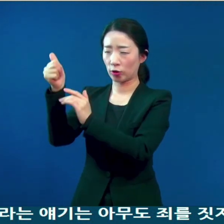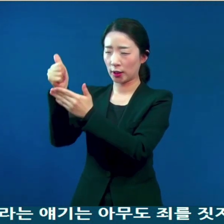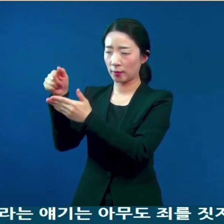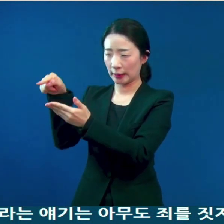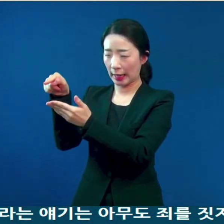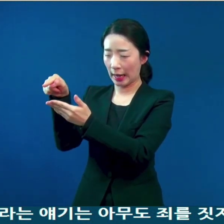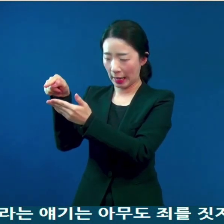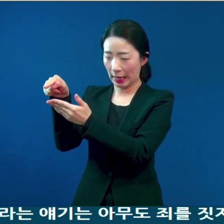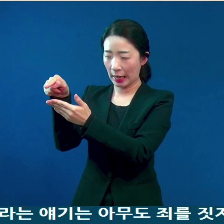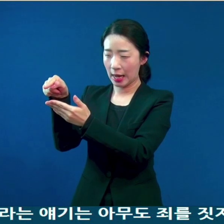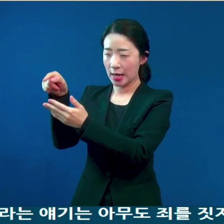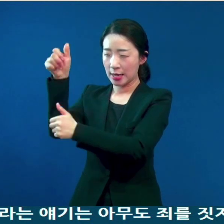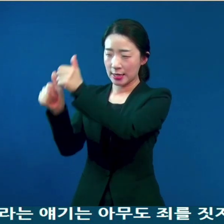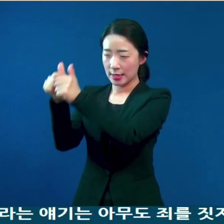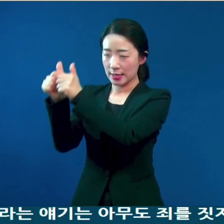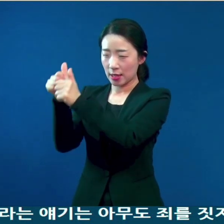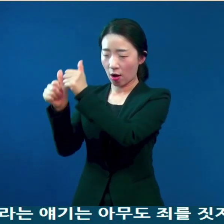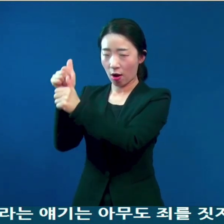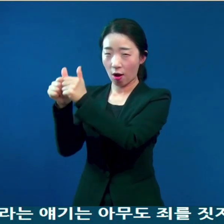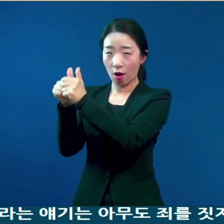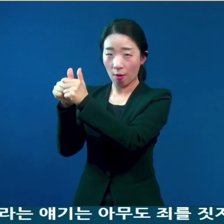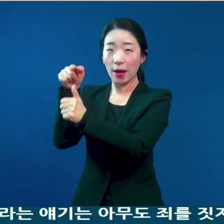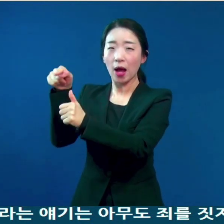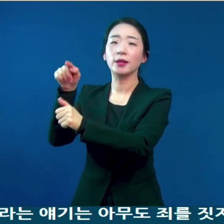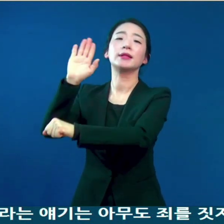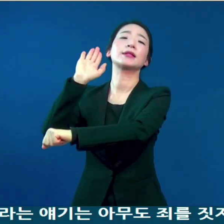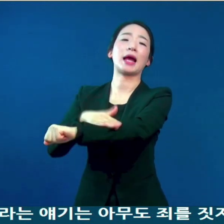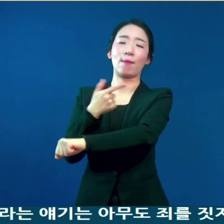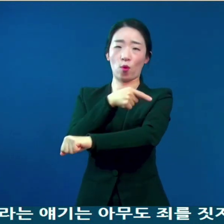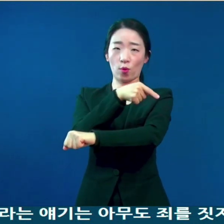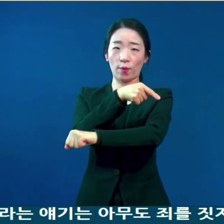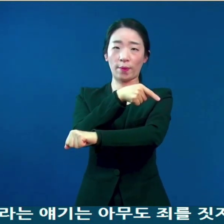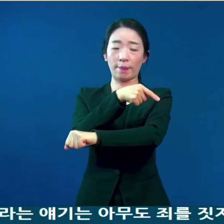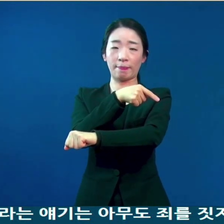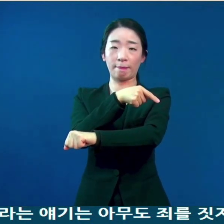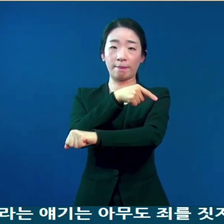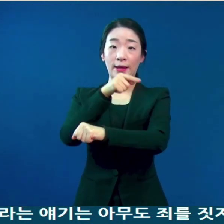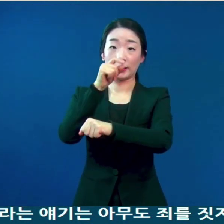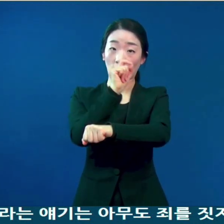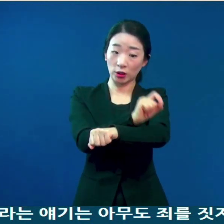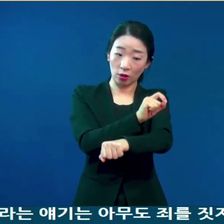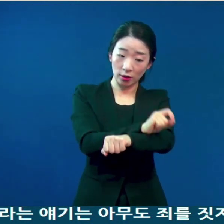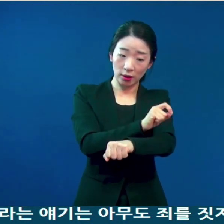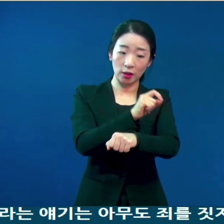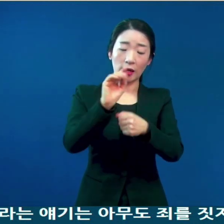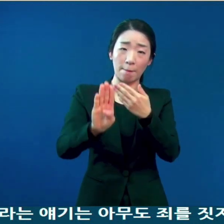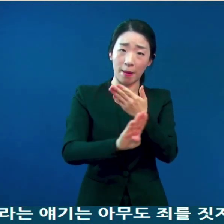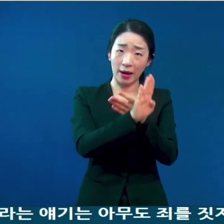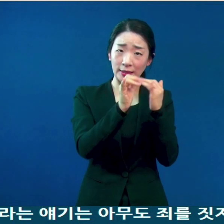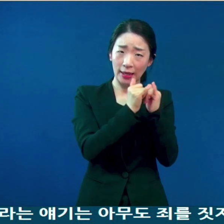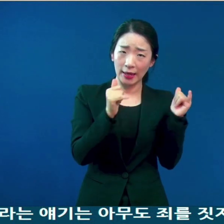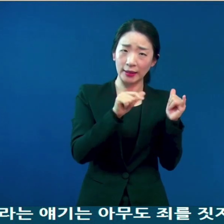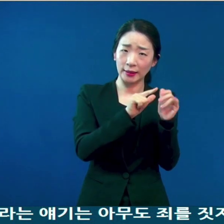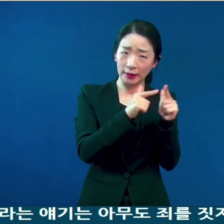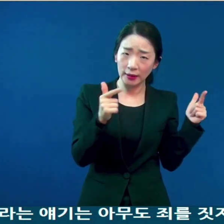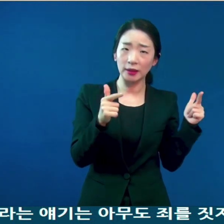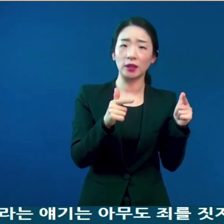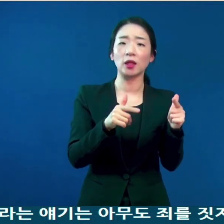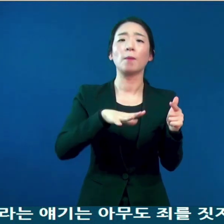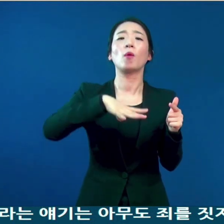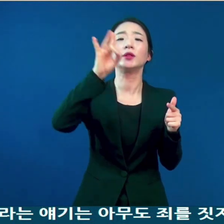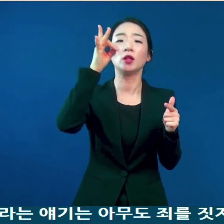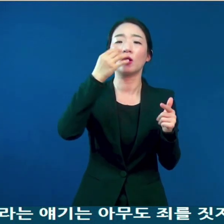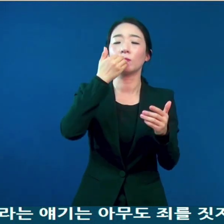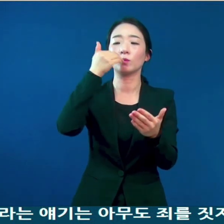빠뜨리려는 계획을 한 잘못은 범했습니다. 그래서 서기관들과 바리새인들이 이 경우에 먼저 돌로 칠 수